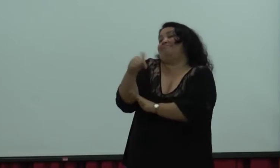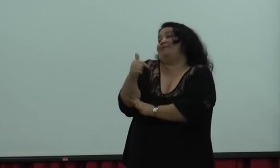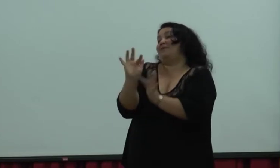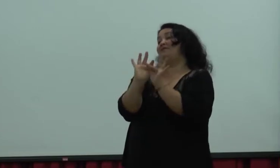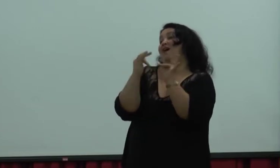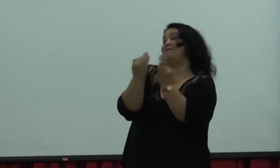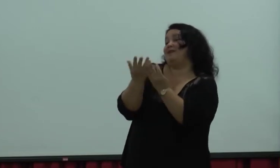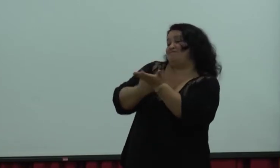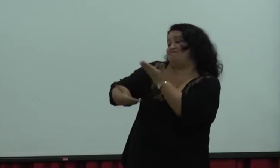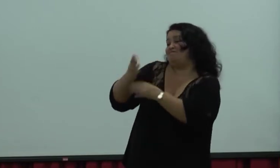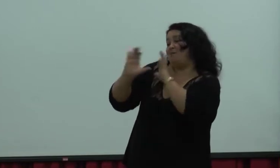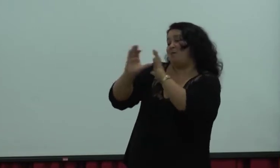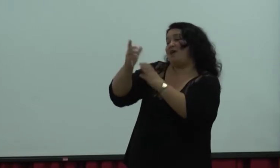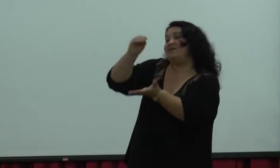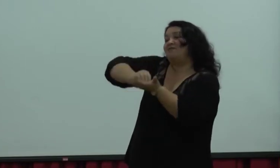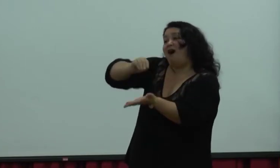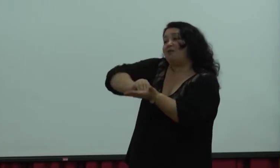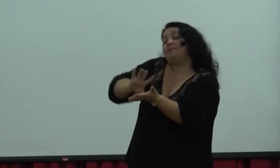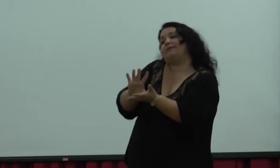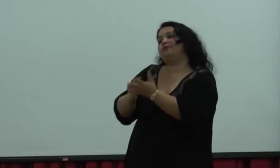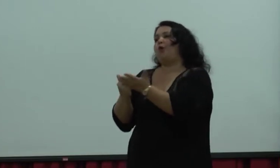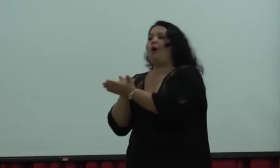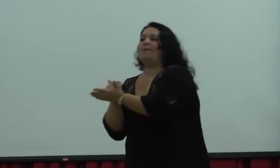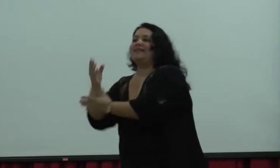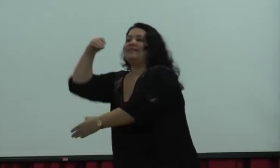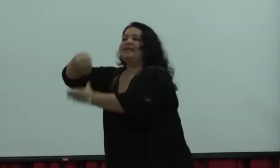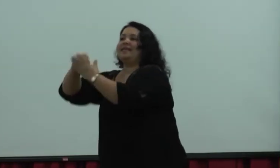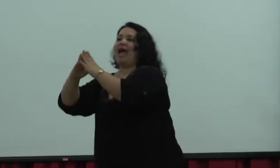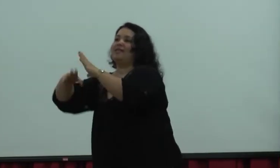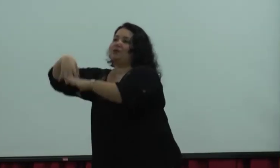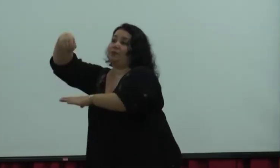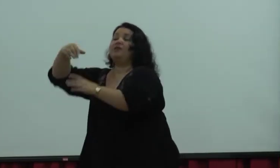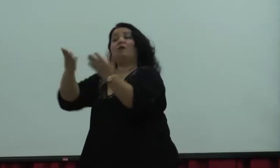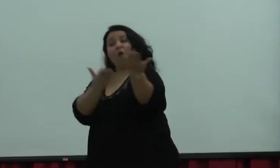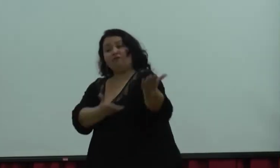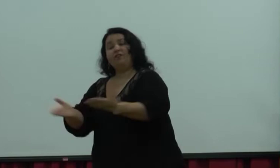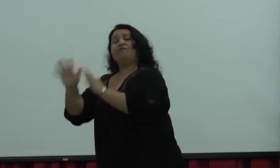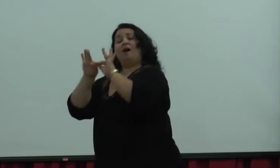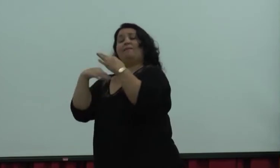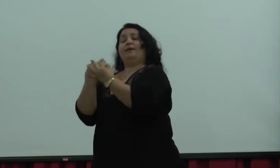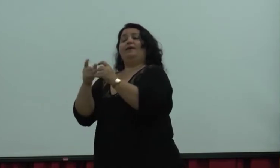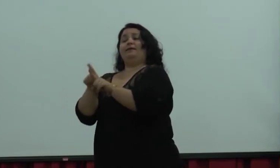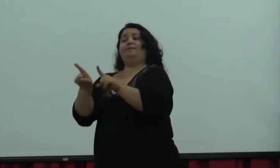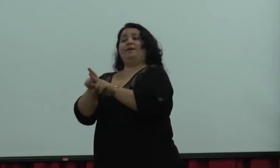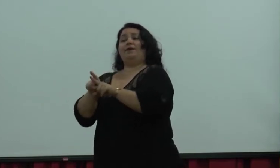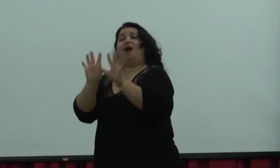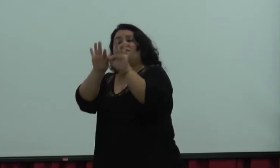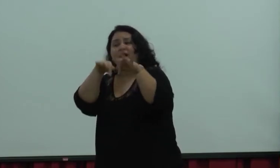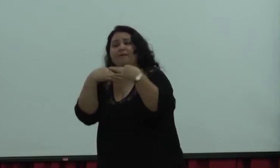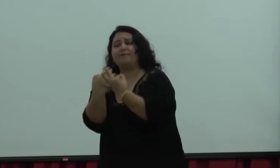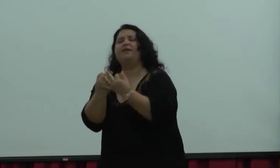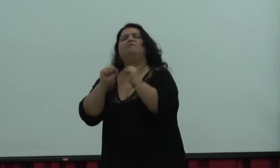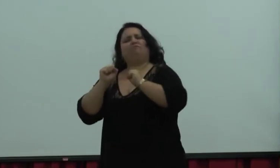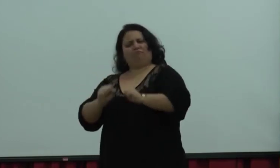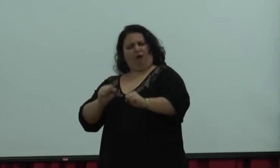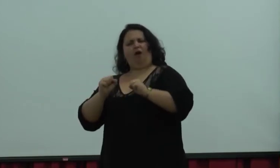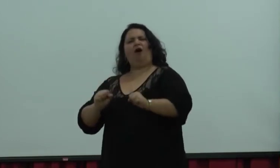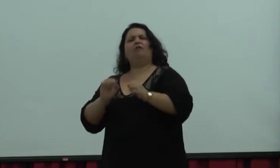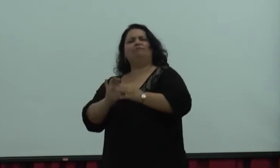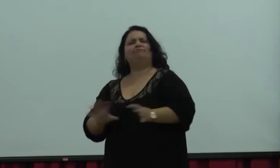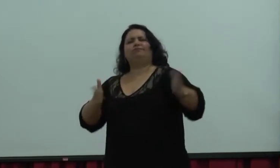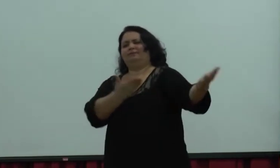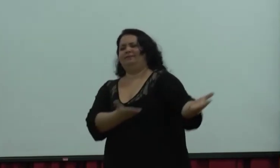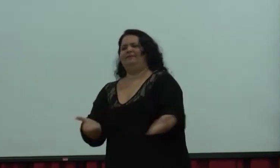faz o trabalho na instituição e convida também a família. A família pode e deve participar não só do